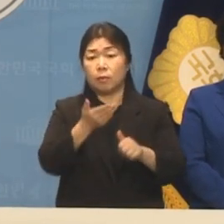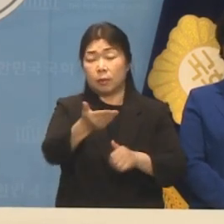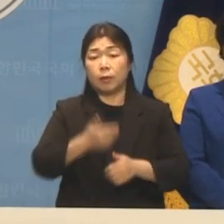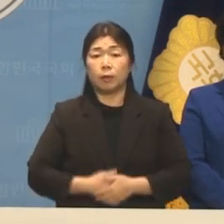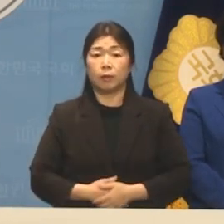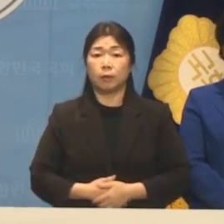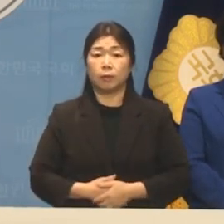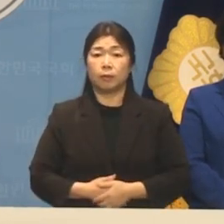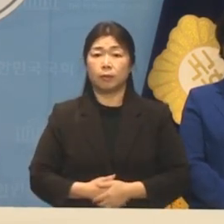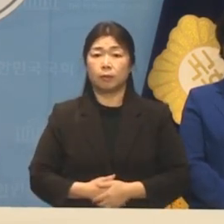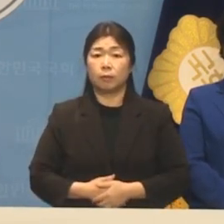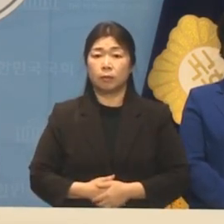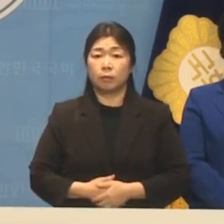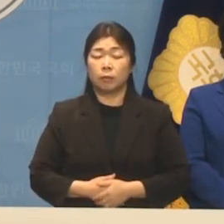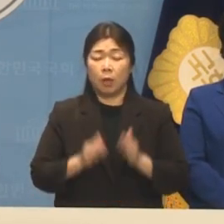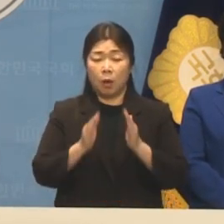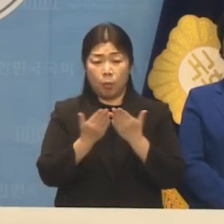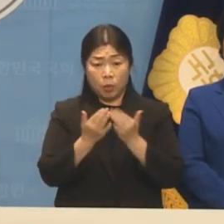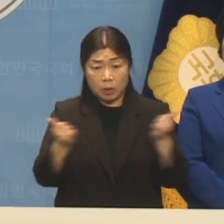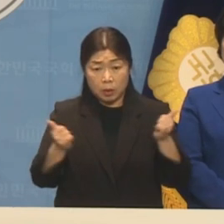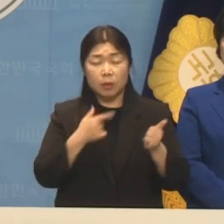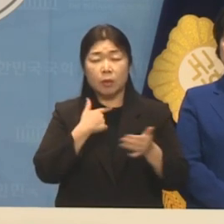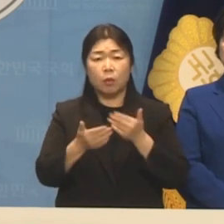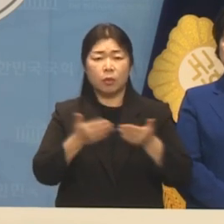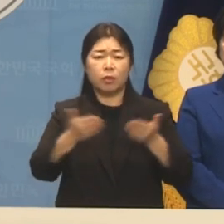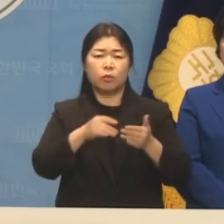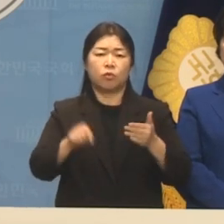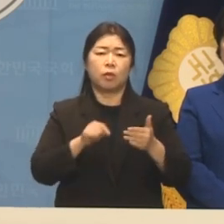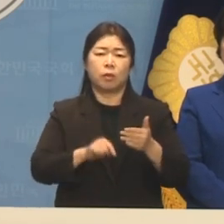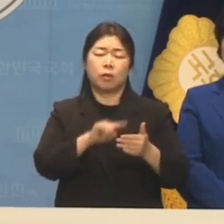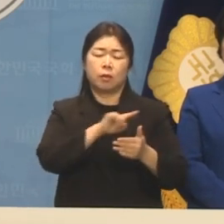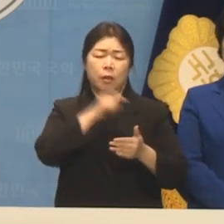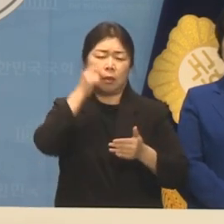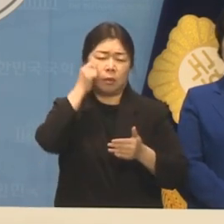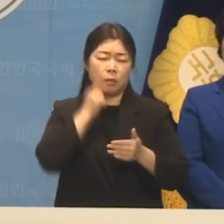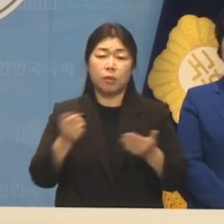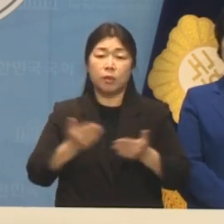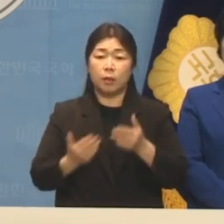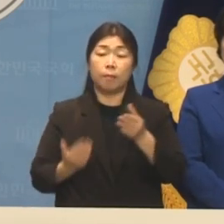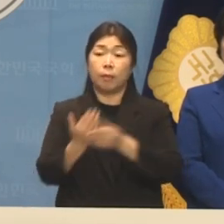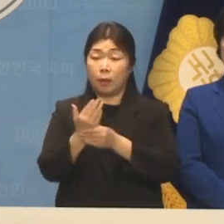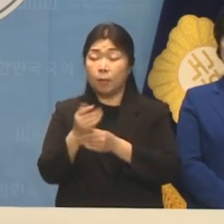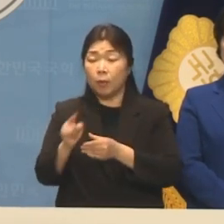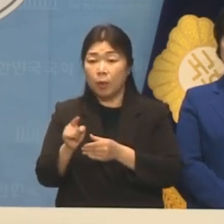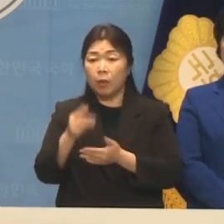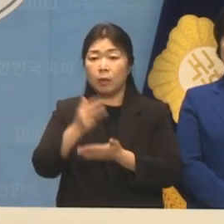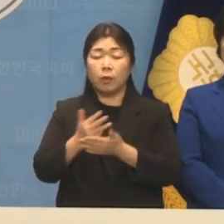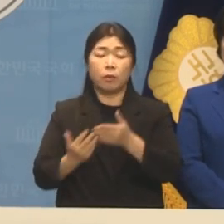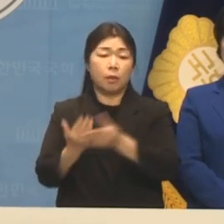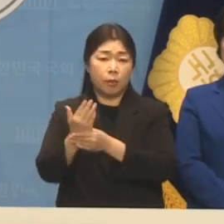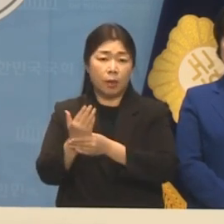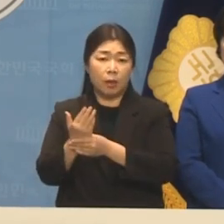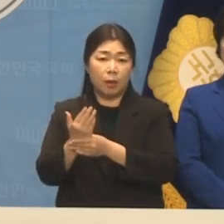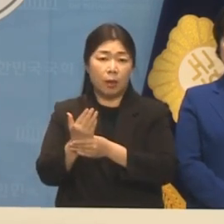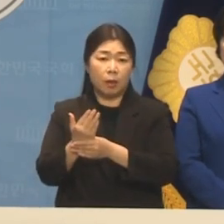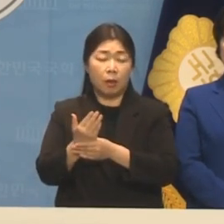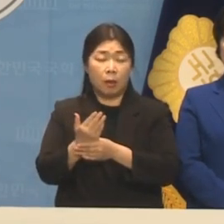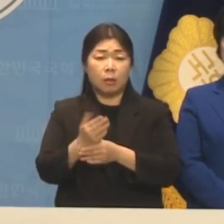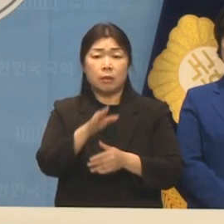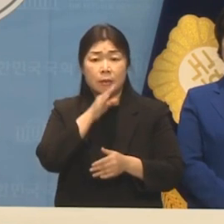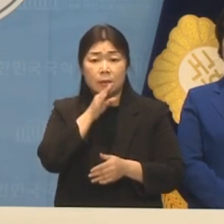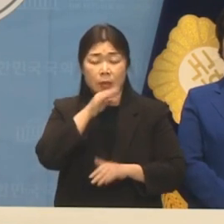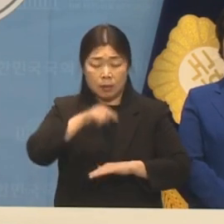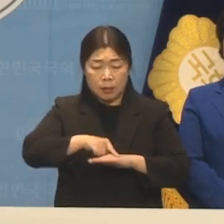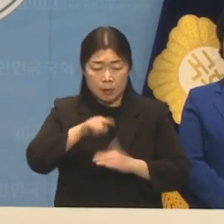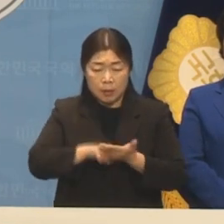드리겠습니다. 본인이 겪은 일 중에 가장 슬픈 일이 이태원 참사라고 했습니다. 그 말의 진정성을 일이라도